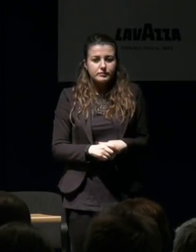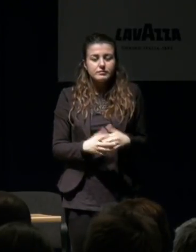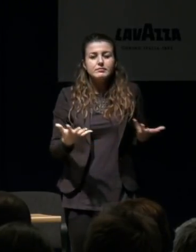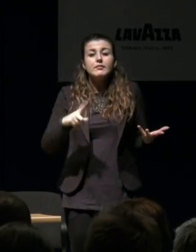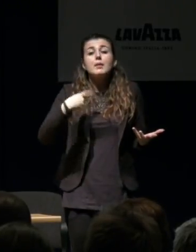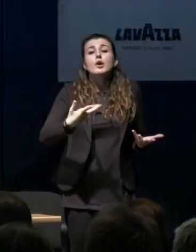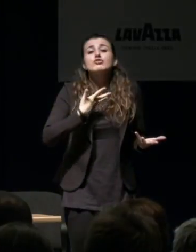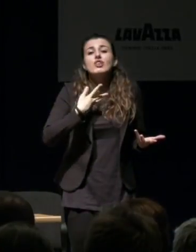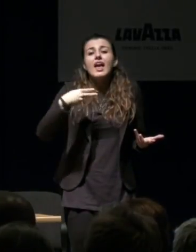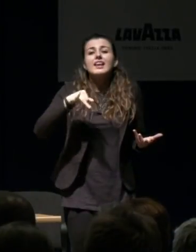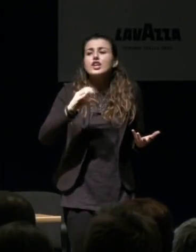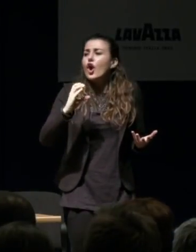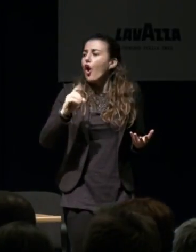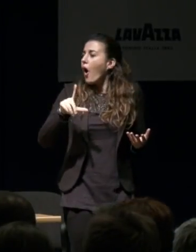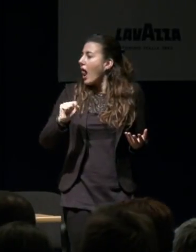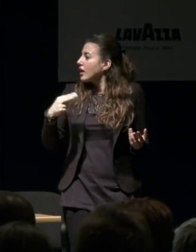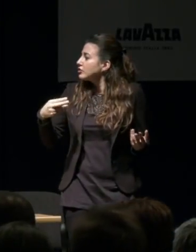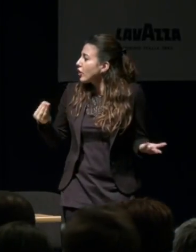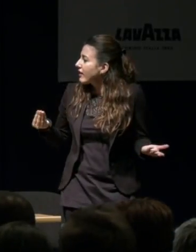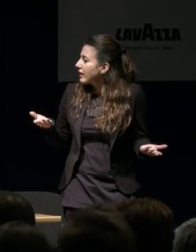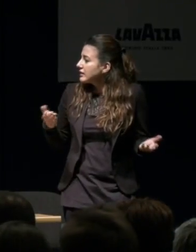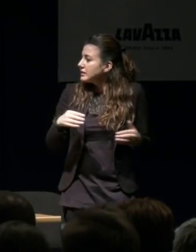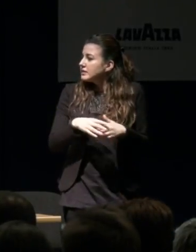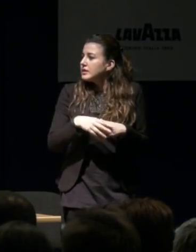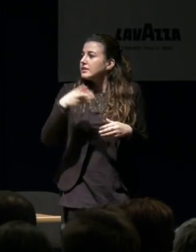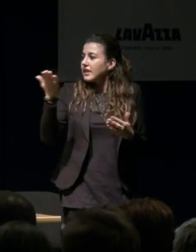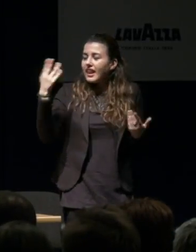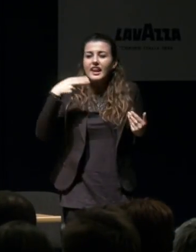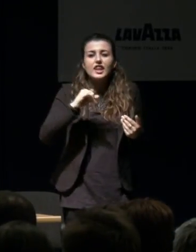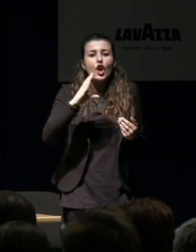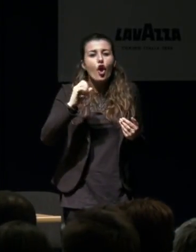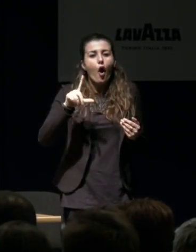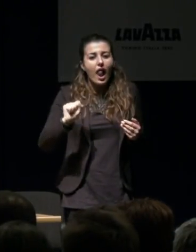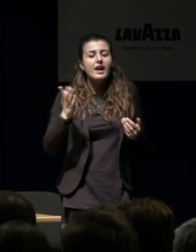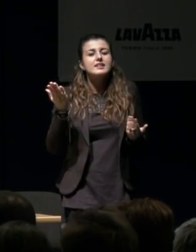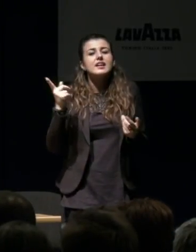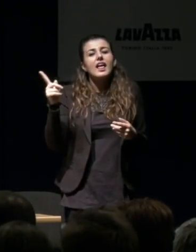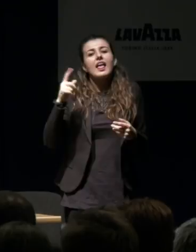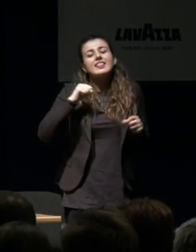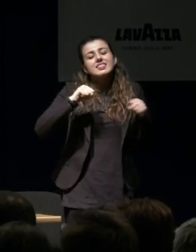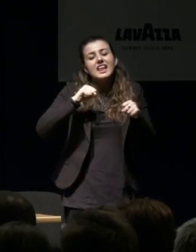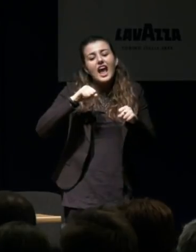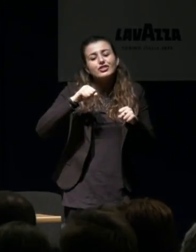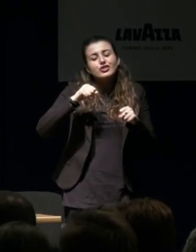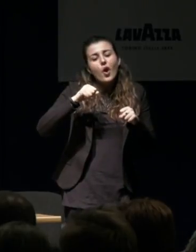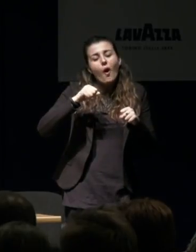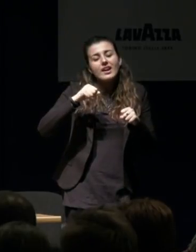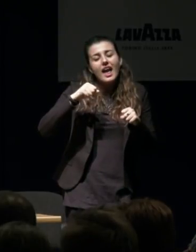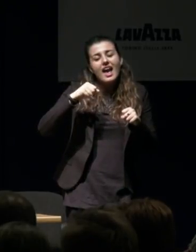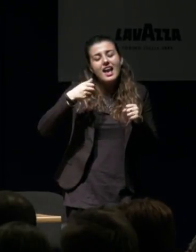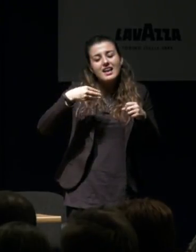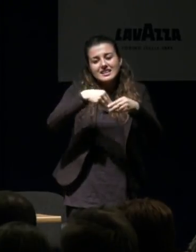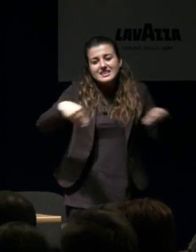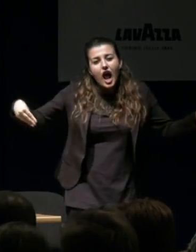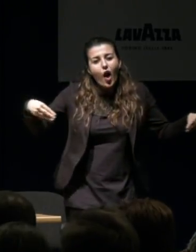e poi c'è nicola ii nicola lagioia direttore del salone del libro che ringraziamo di aver